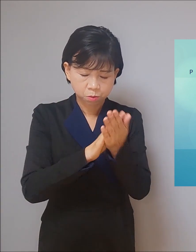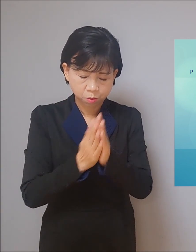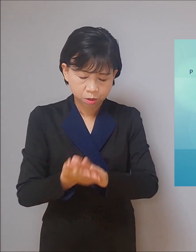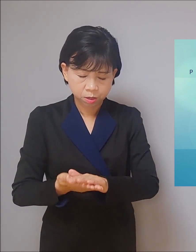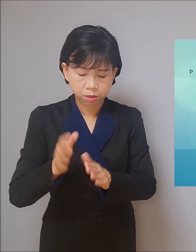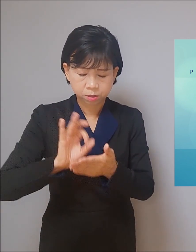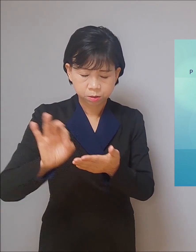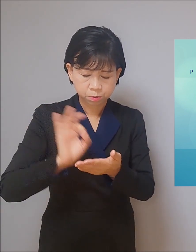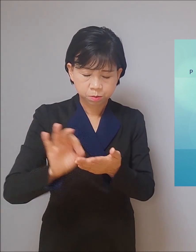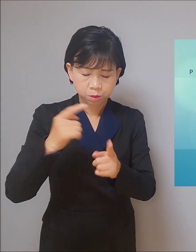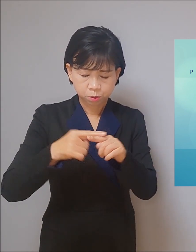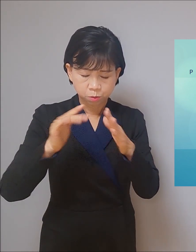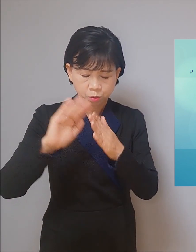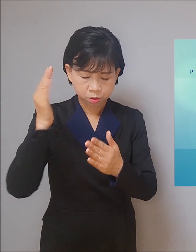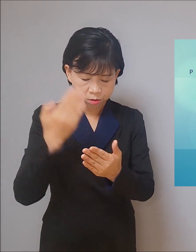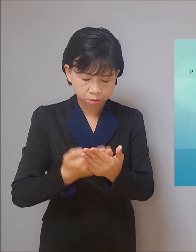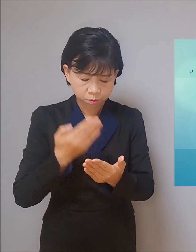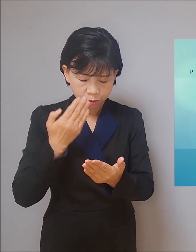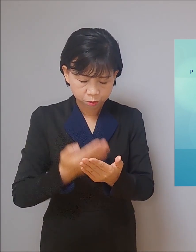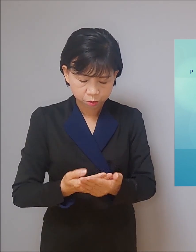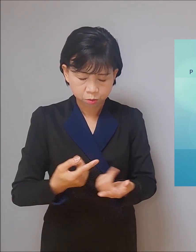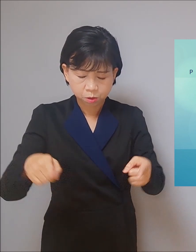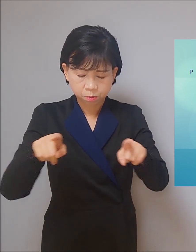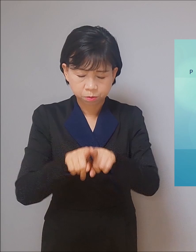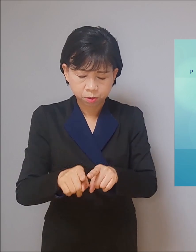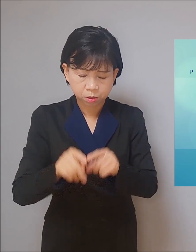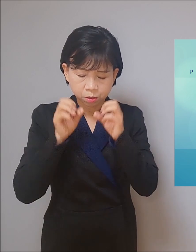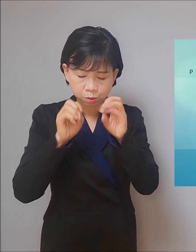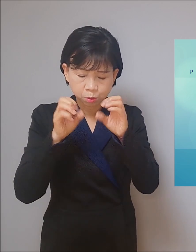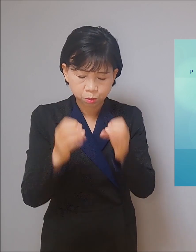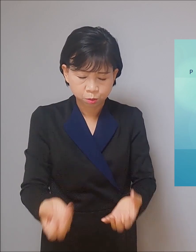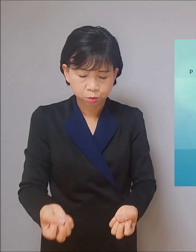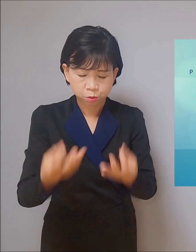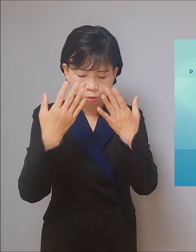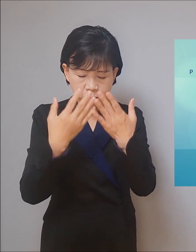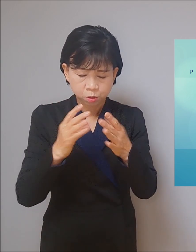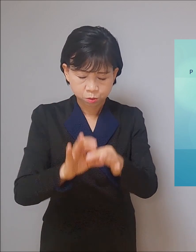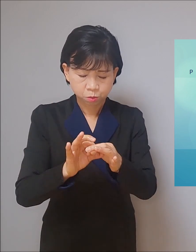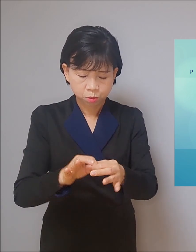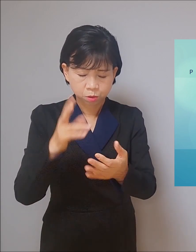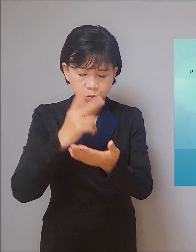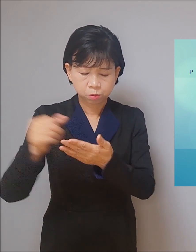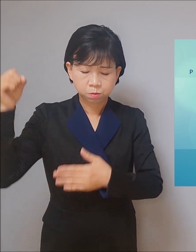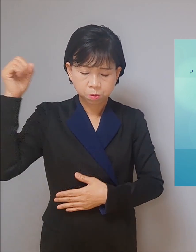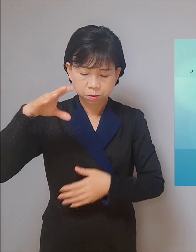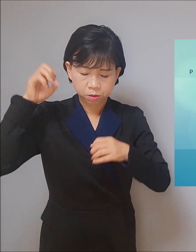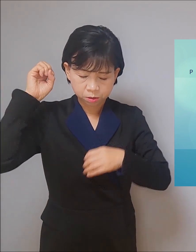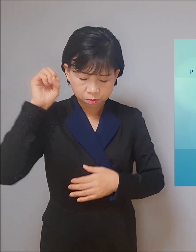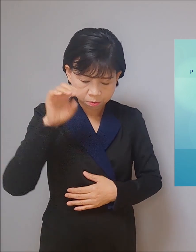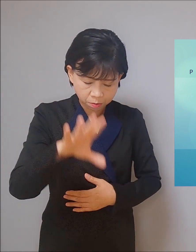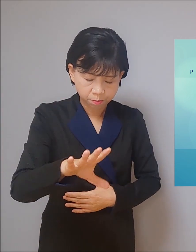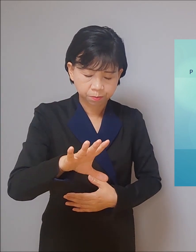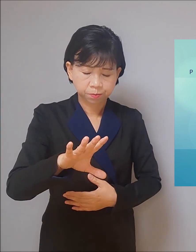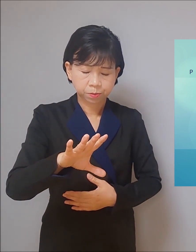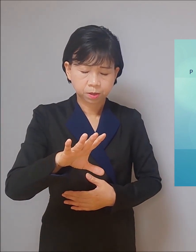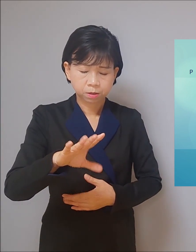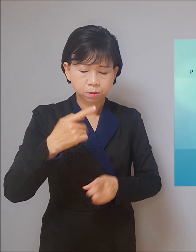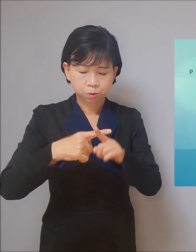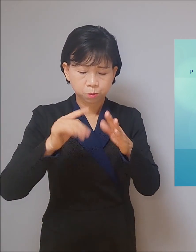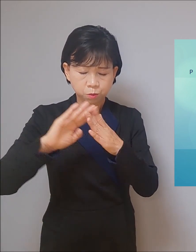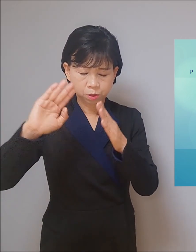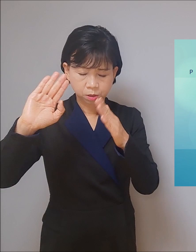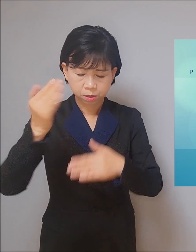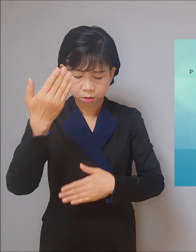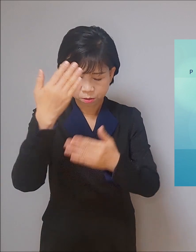쓰임받는 교회가 되게 하시고 투게더 전도 축제를 통하여 주님의 빛을 발하는 교회가 되게 해주실 줄